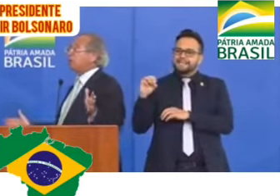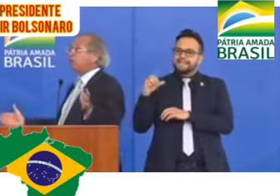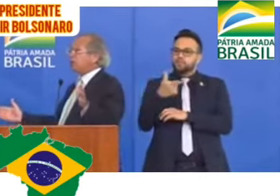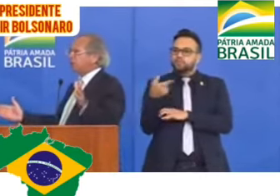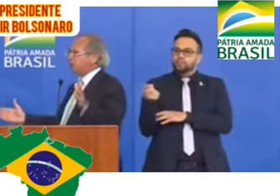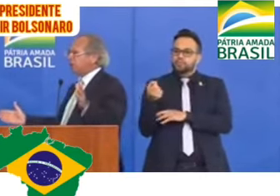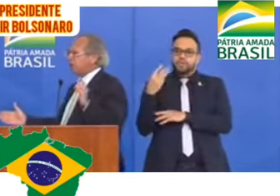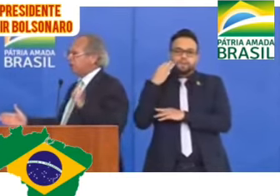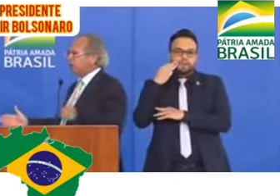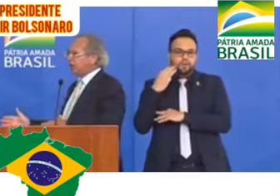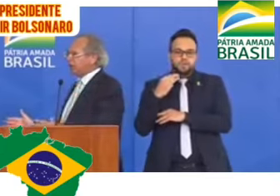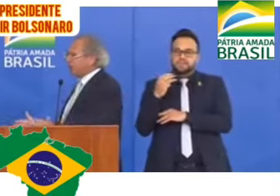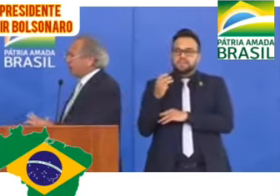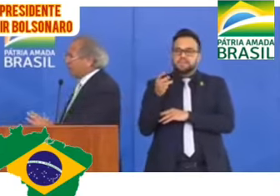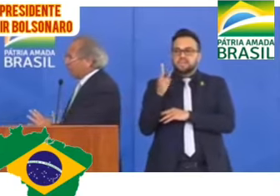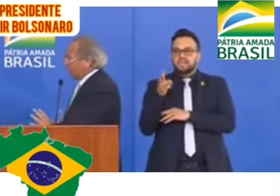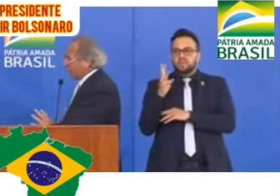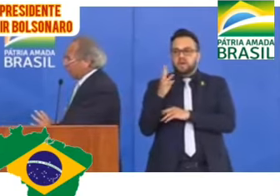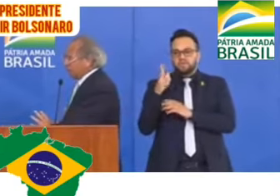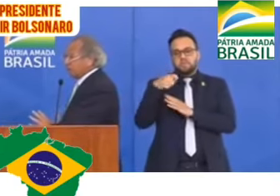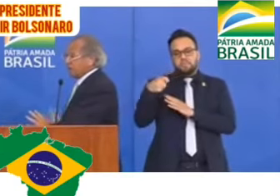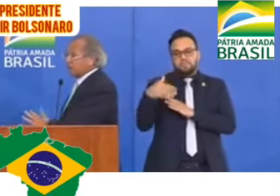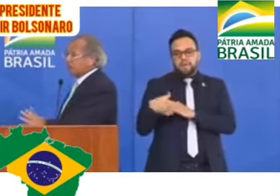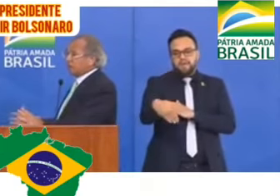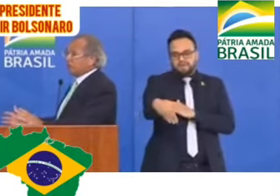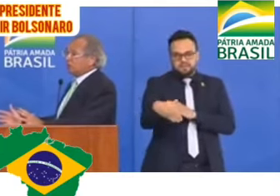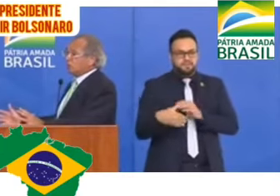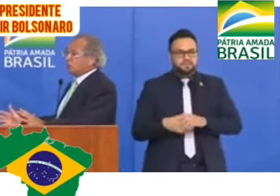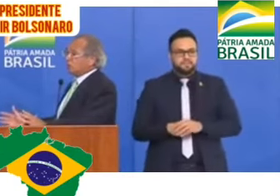3, 4 meses até o fim do ano. Então vem